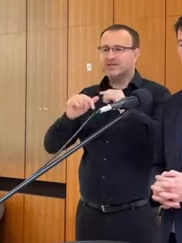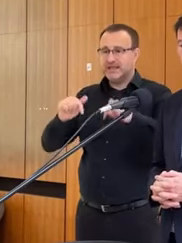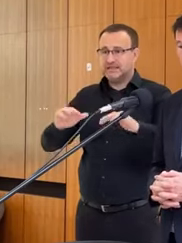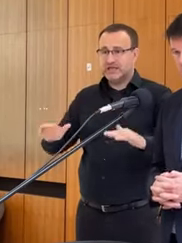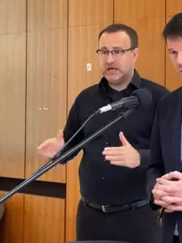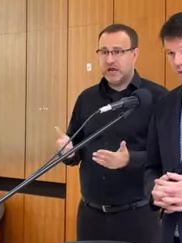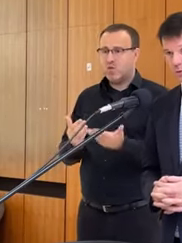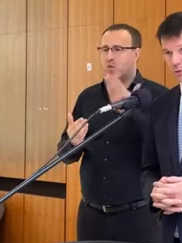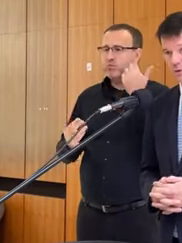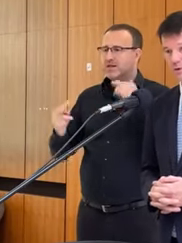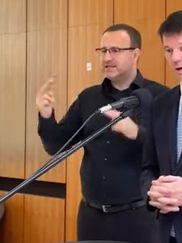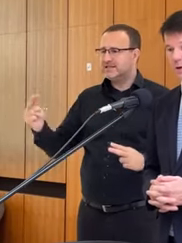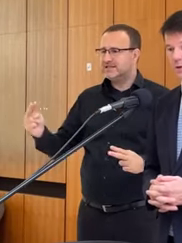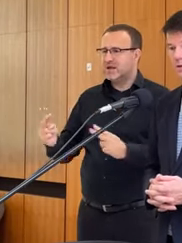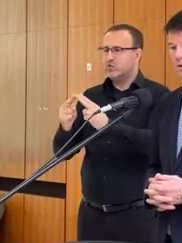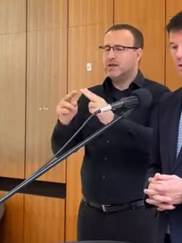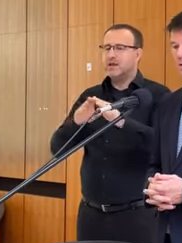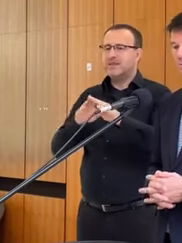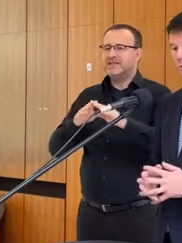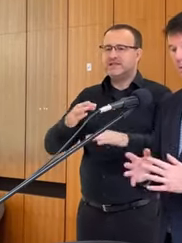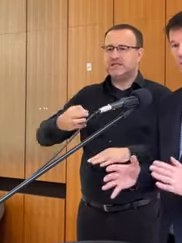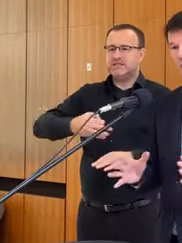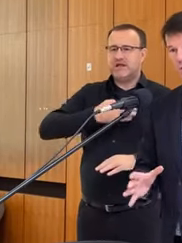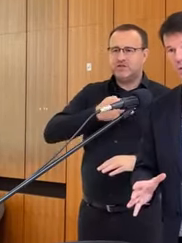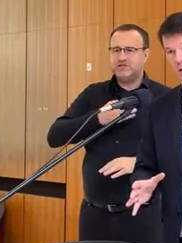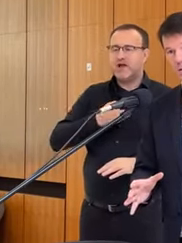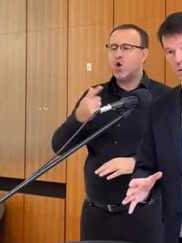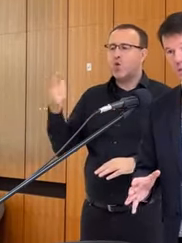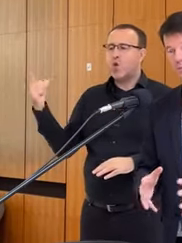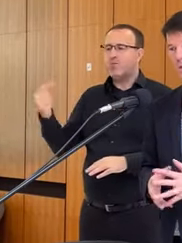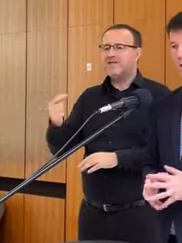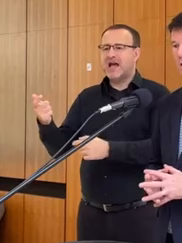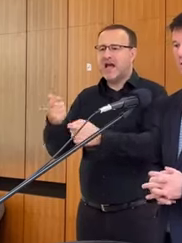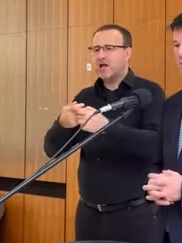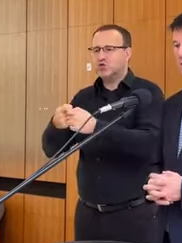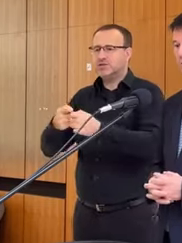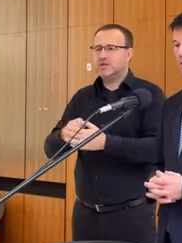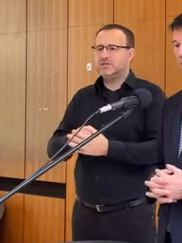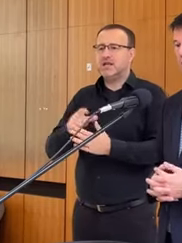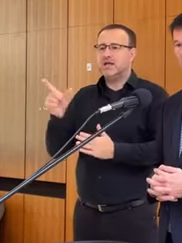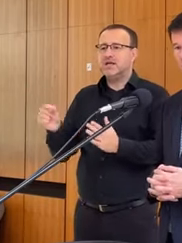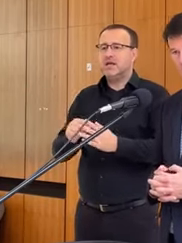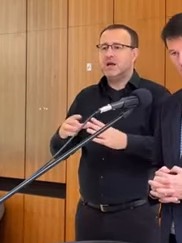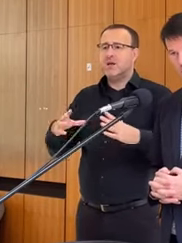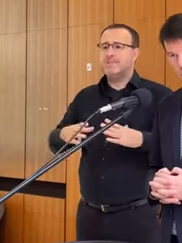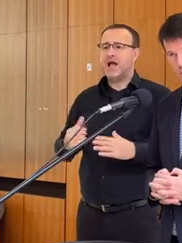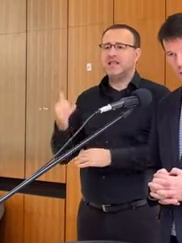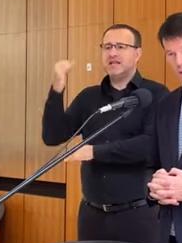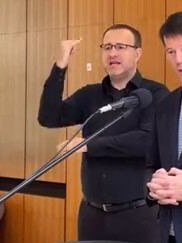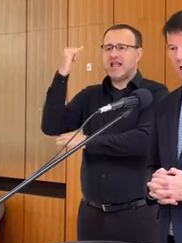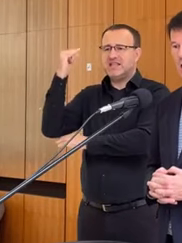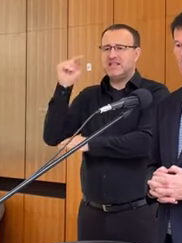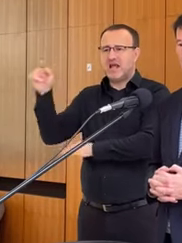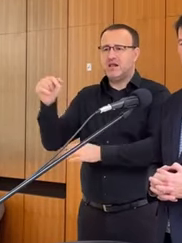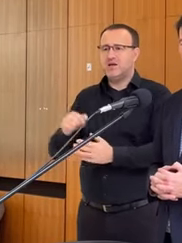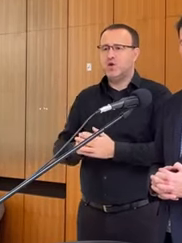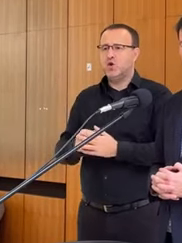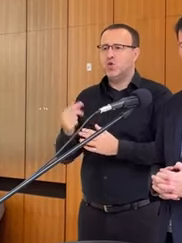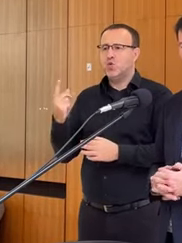stretnutie ministerstva zdravotníctva s obidvomi asociáciami, s pánom riaditeľom Majerom z UMBčky